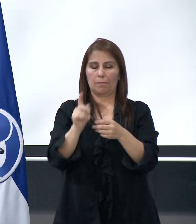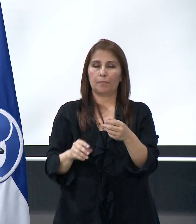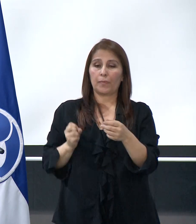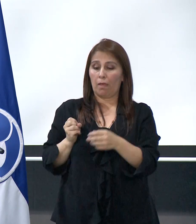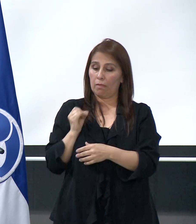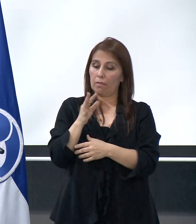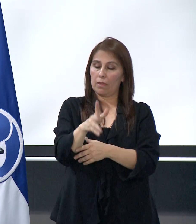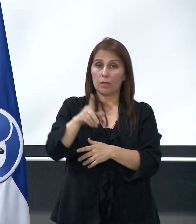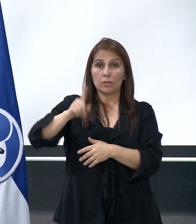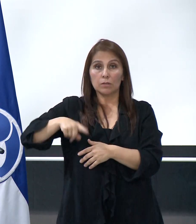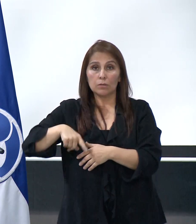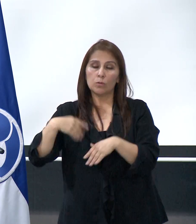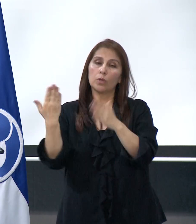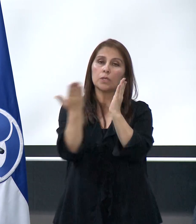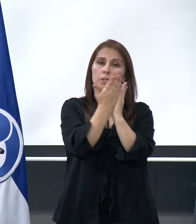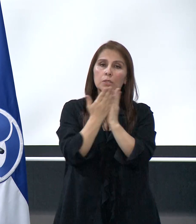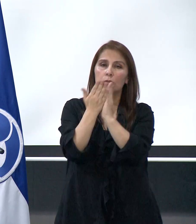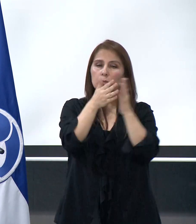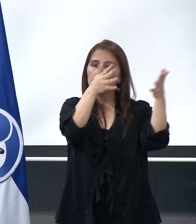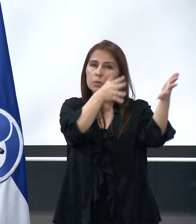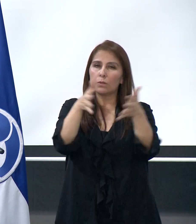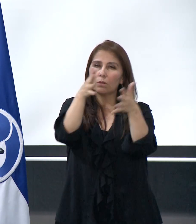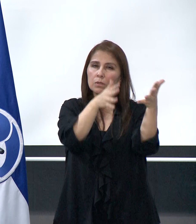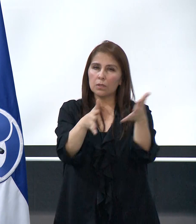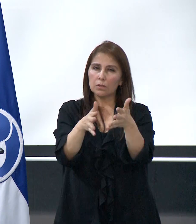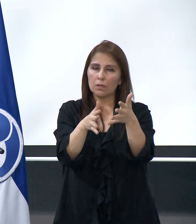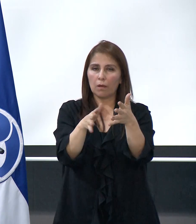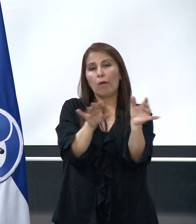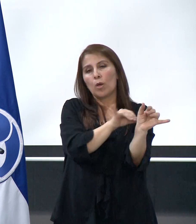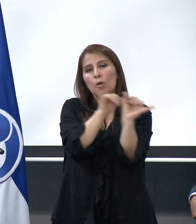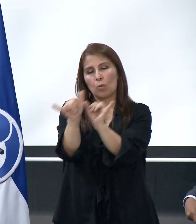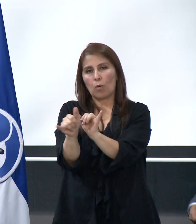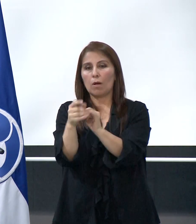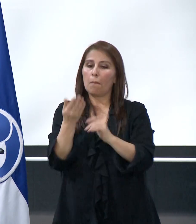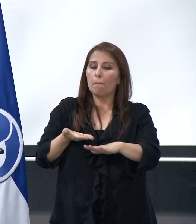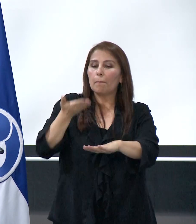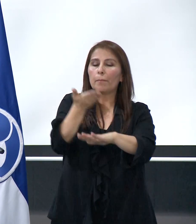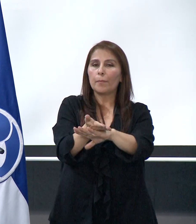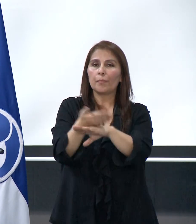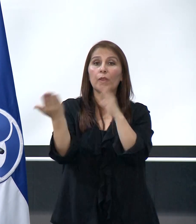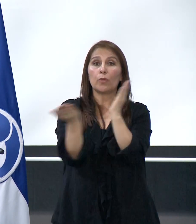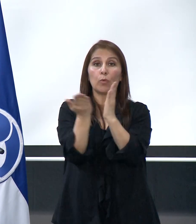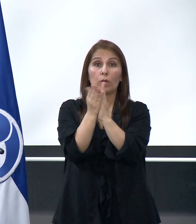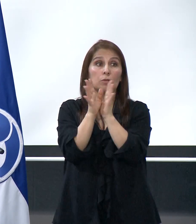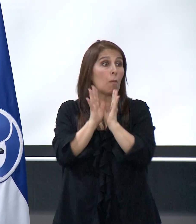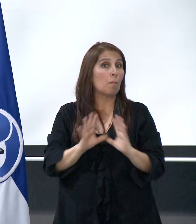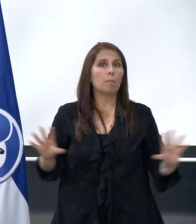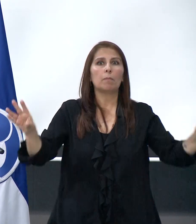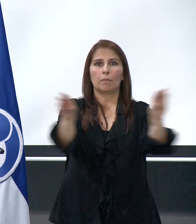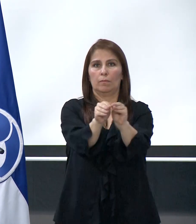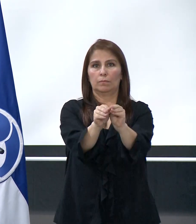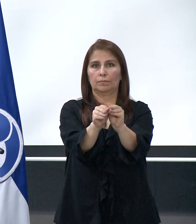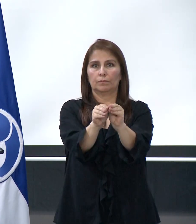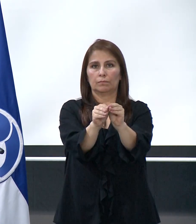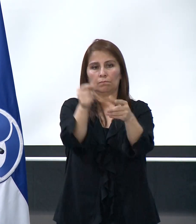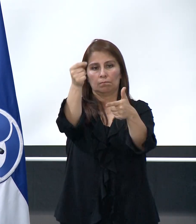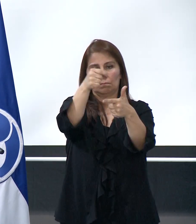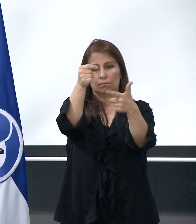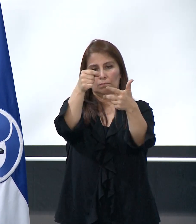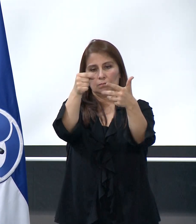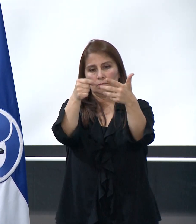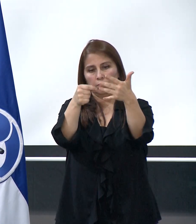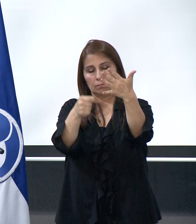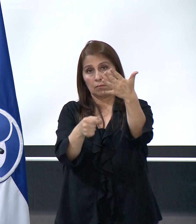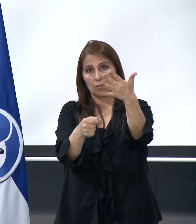escuela de sus estudios y su enseñanza tanto como la propuesta de educación para todos son apenas unas vías de entrada